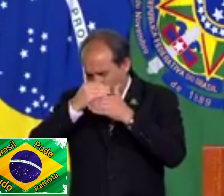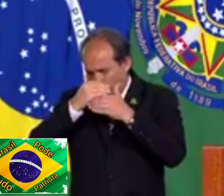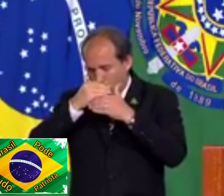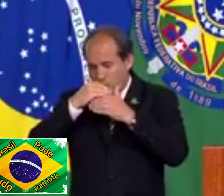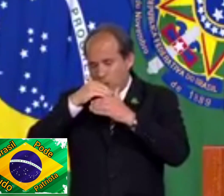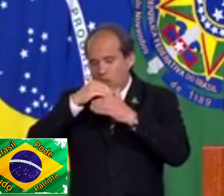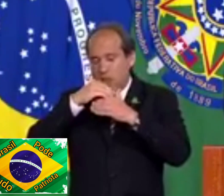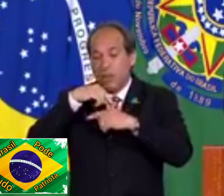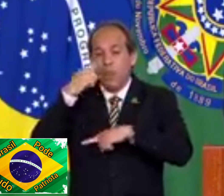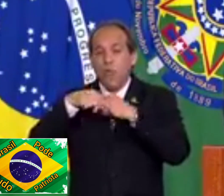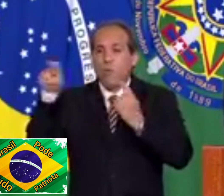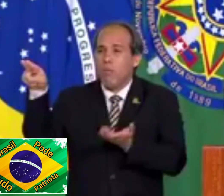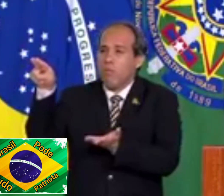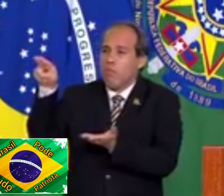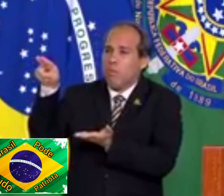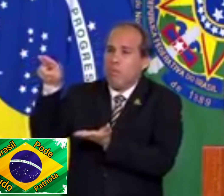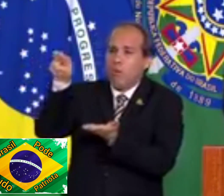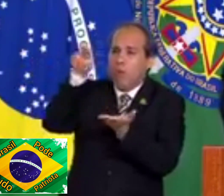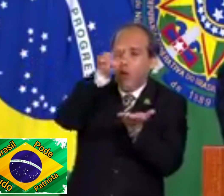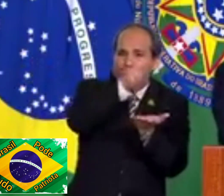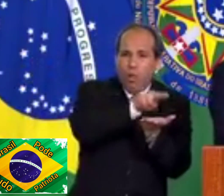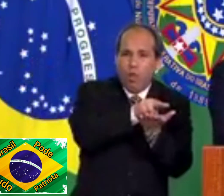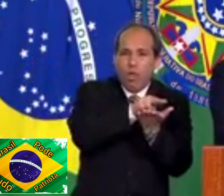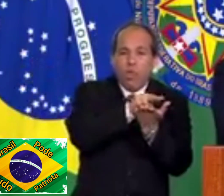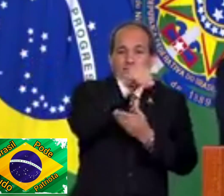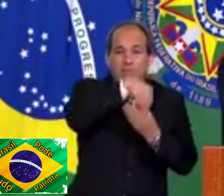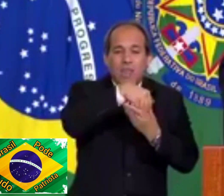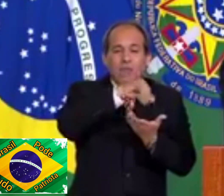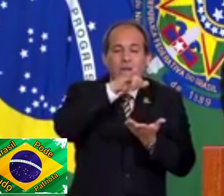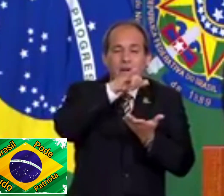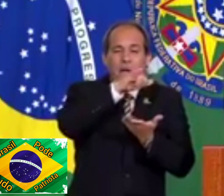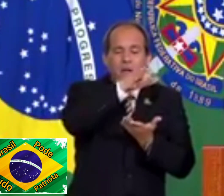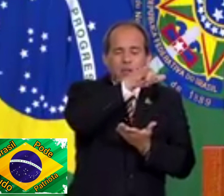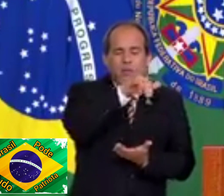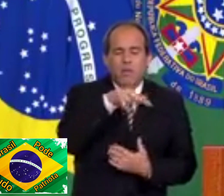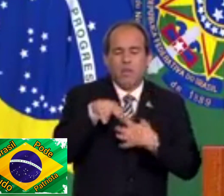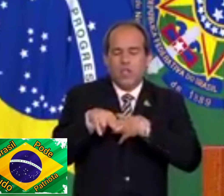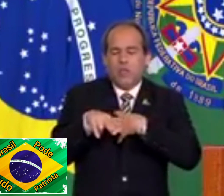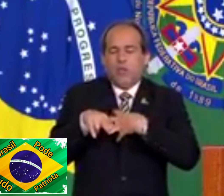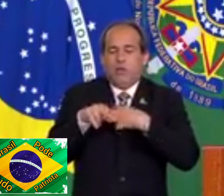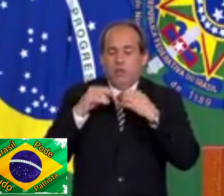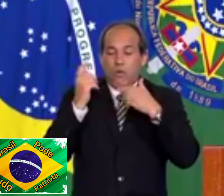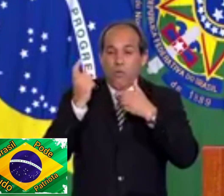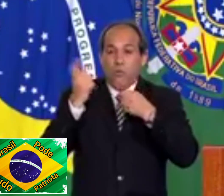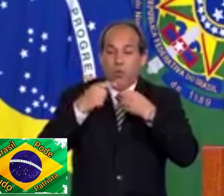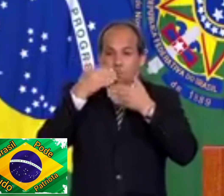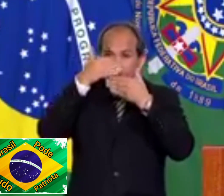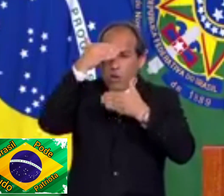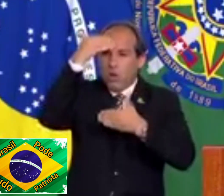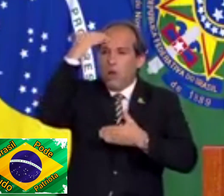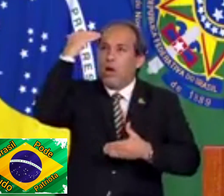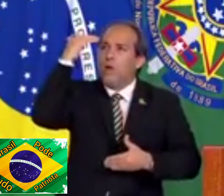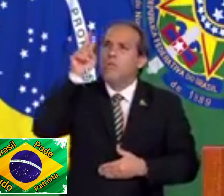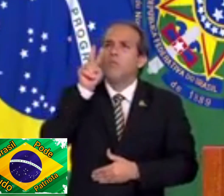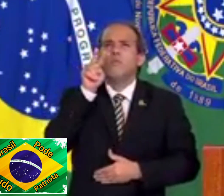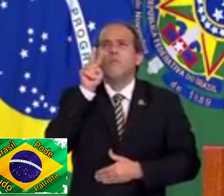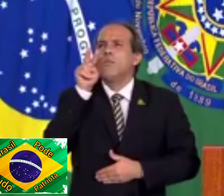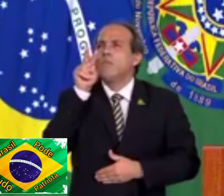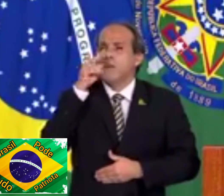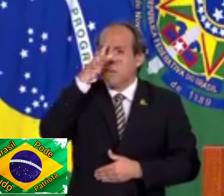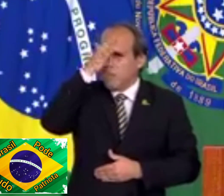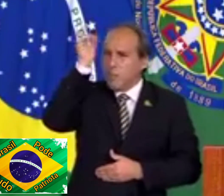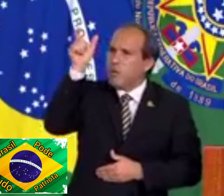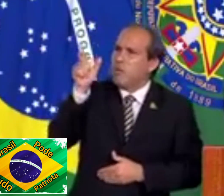com a batida da maca, nas laterais do mesmo, olho na frente, uma pessoa que não tinha a